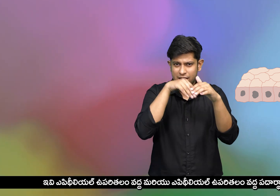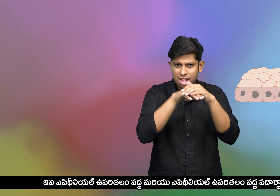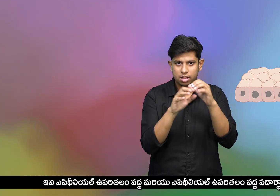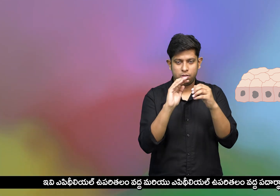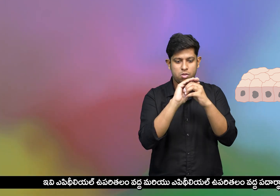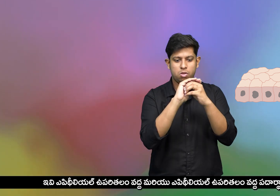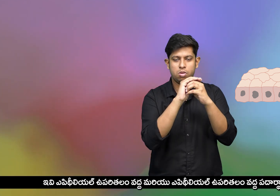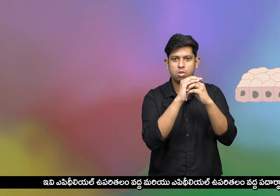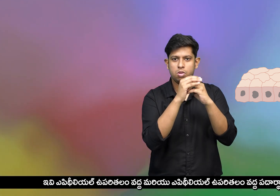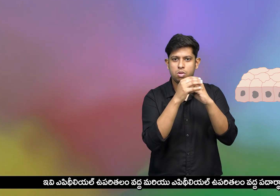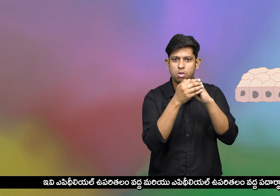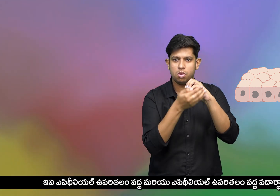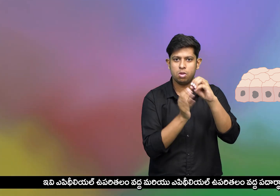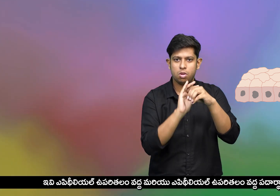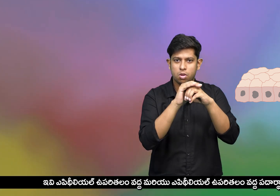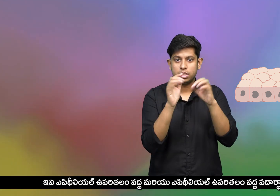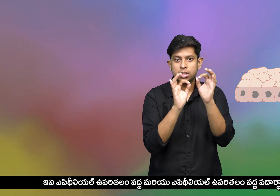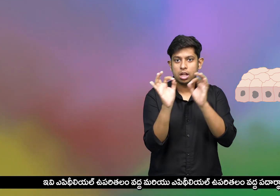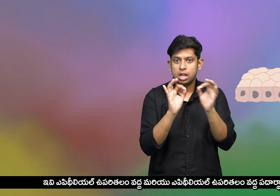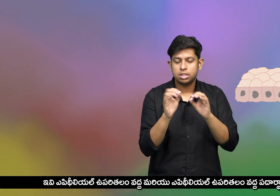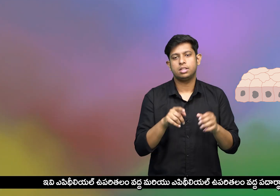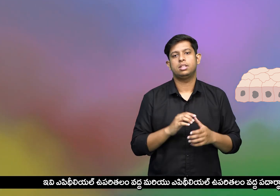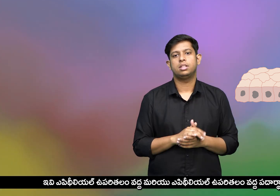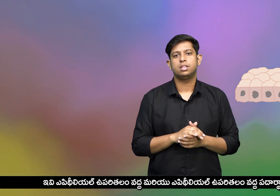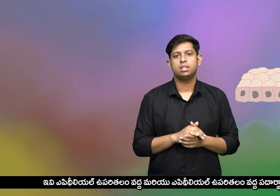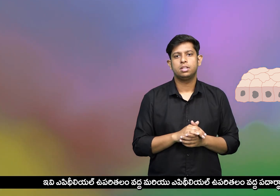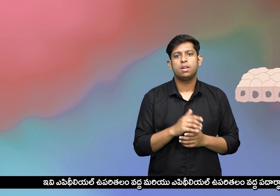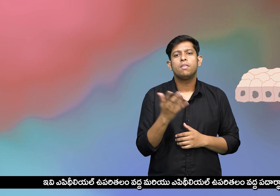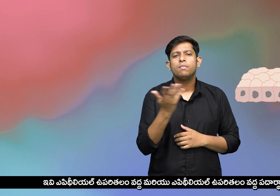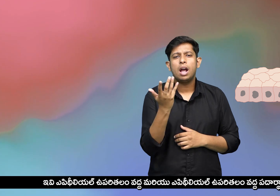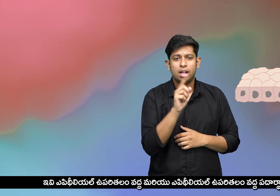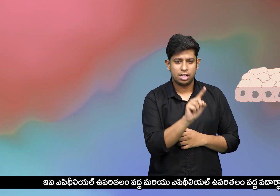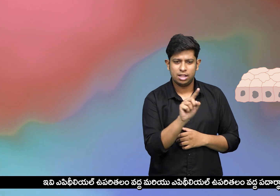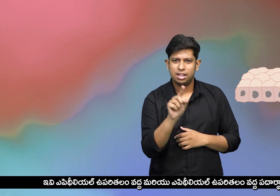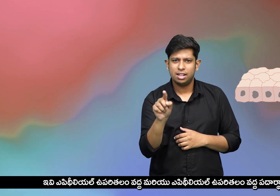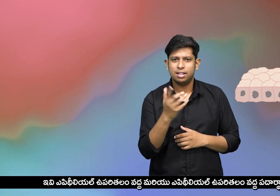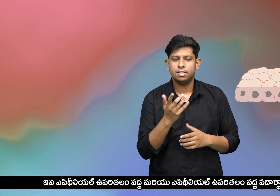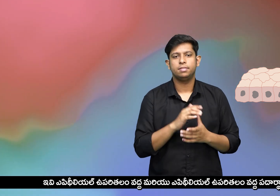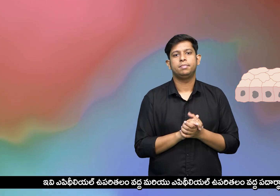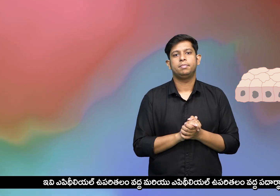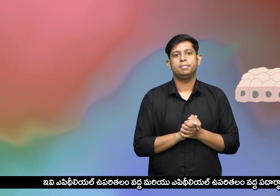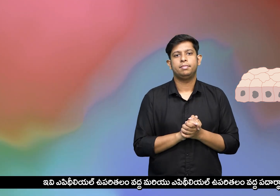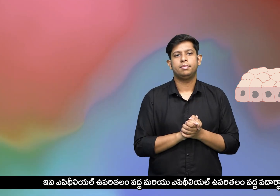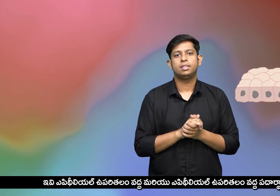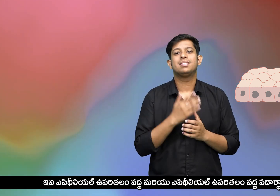ఎపిథీలియల్ ఉపరితలం వద్ద మరియు ఎపిథీలియల్ ఉపరితలం వద్ద పదార్థాలను స్రవిస్తాయి.